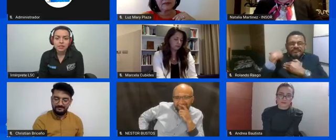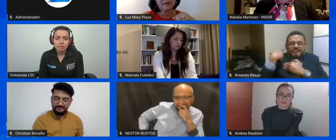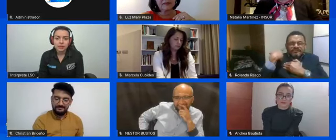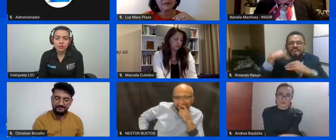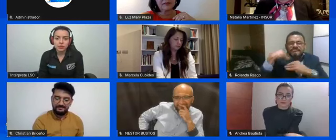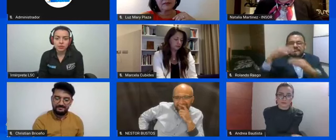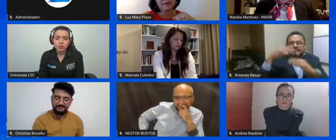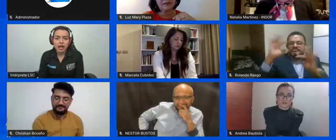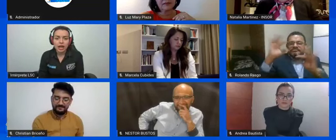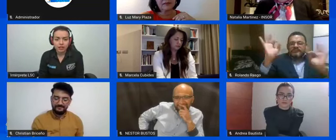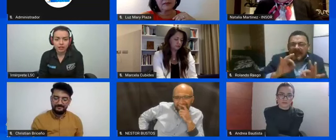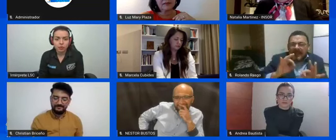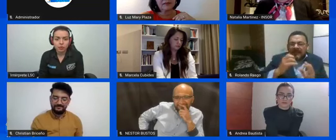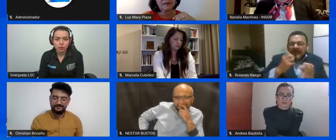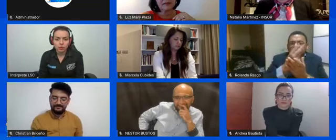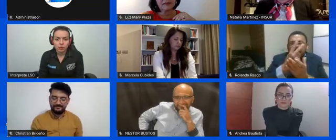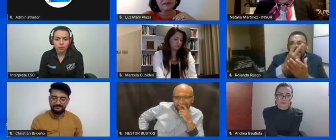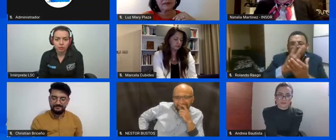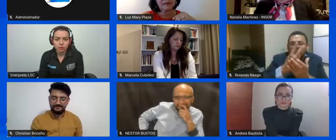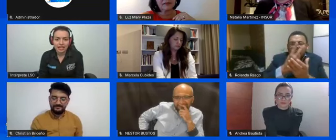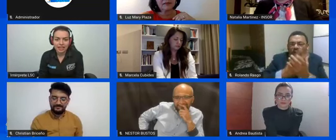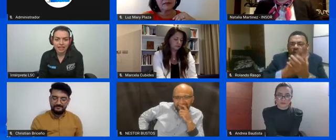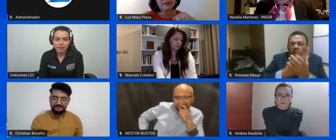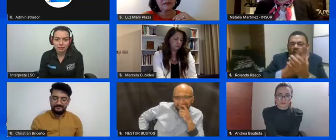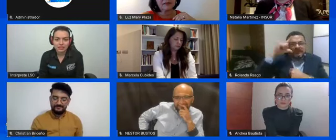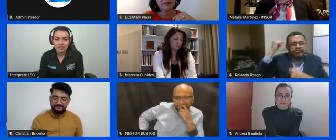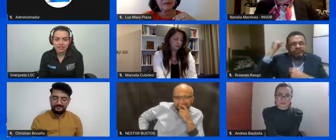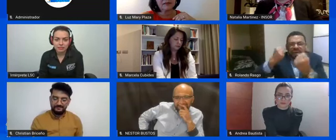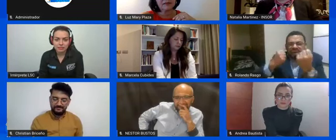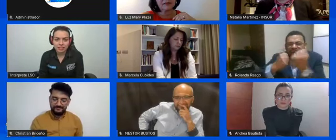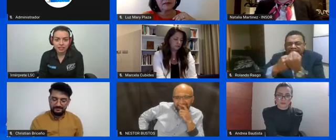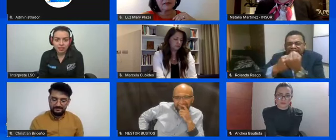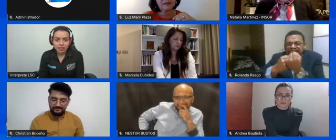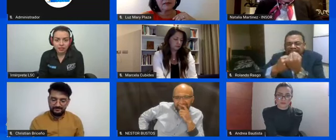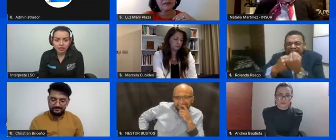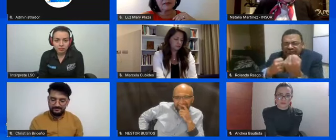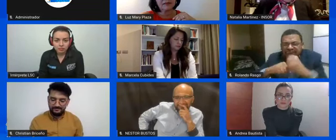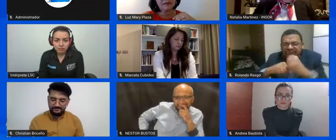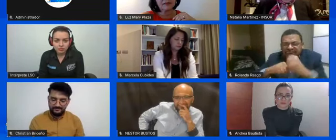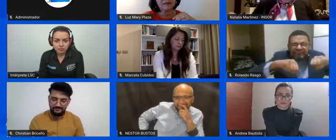y pues empezó a cambiar como el tema de la discapacidad también.